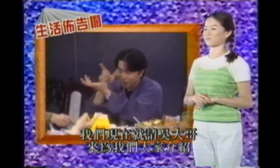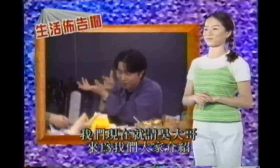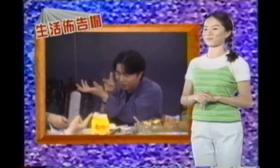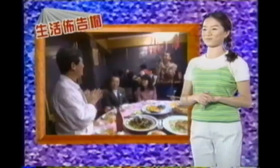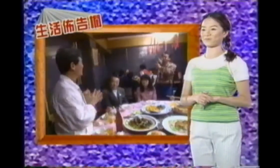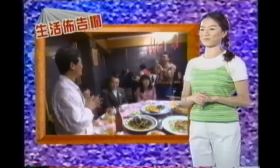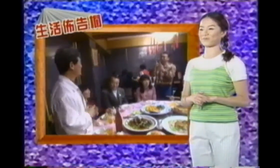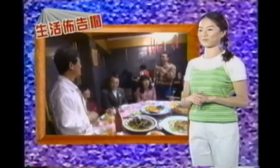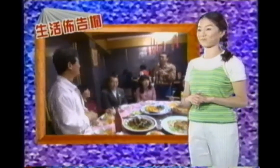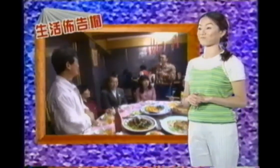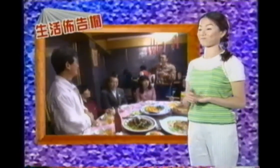绍。